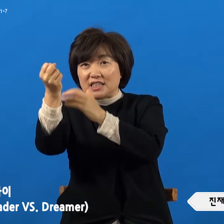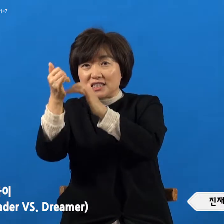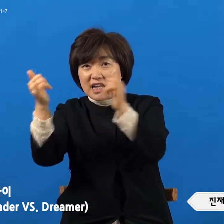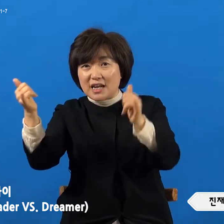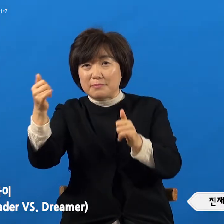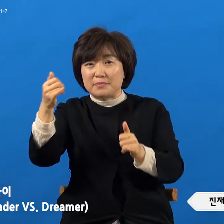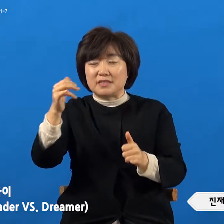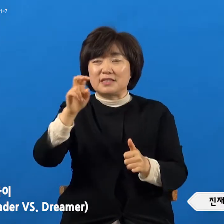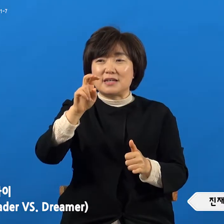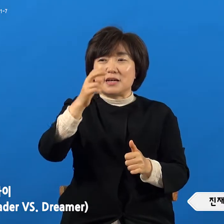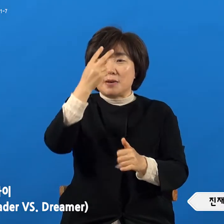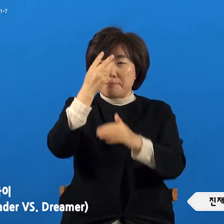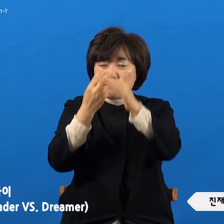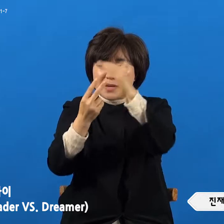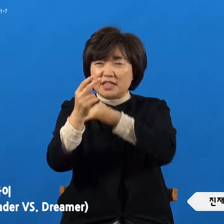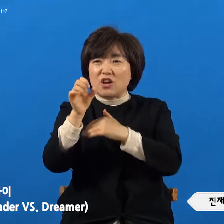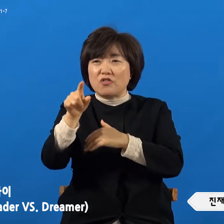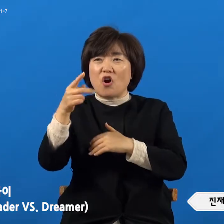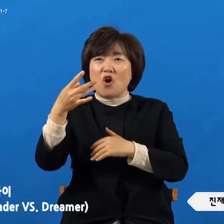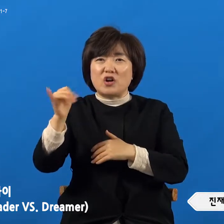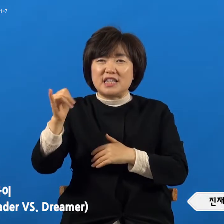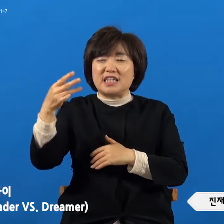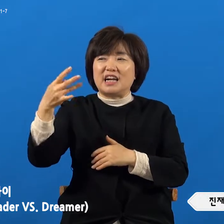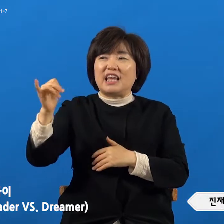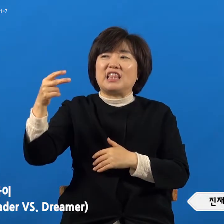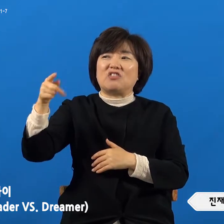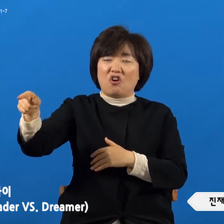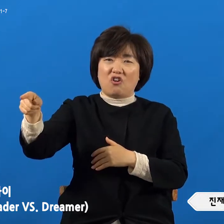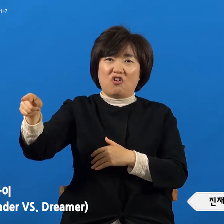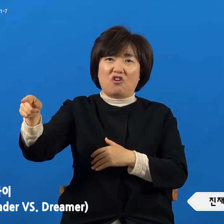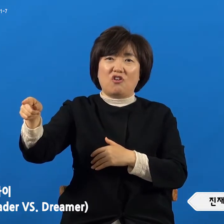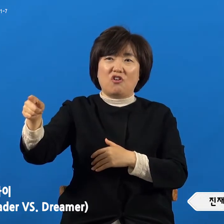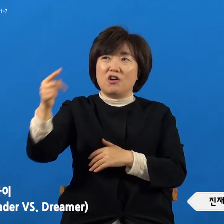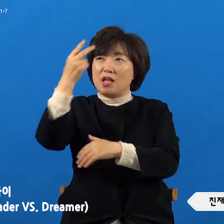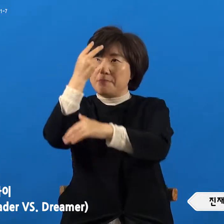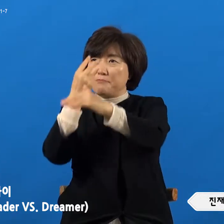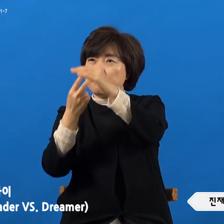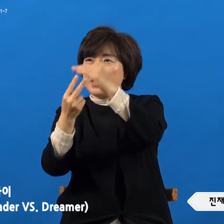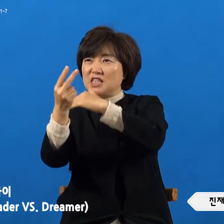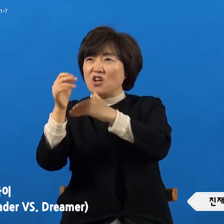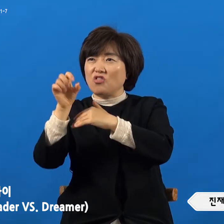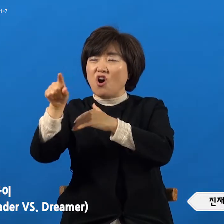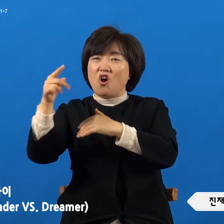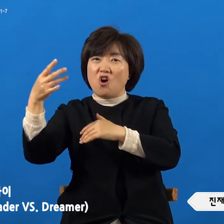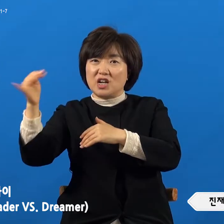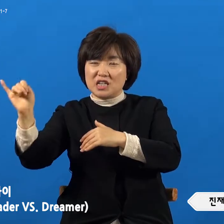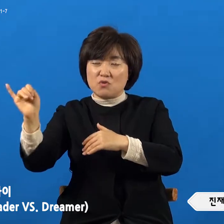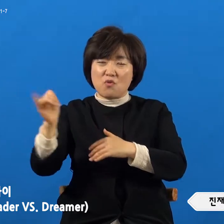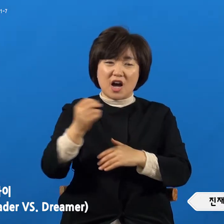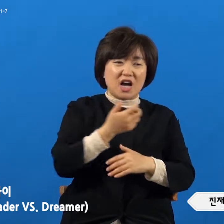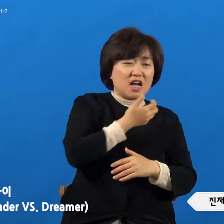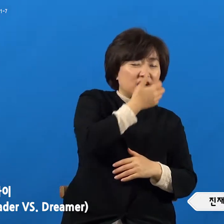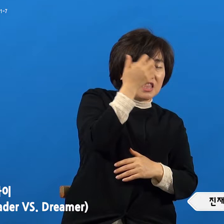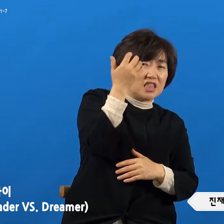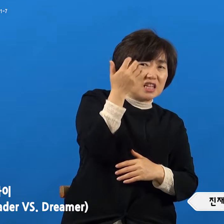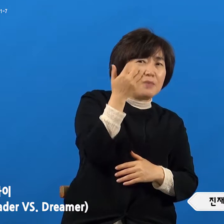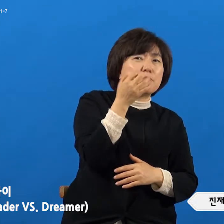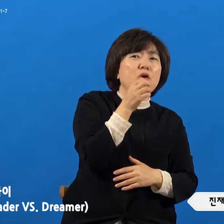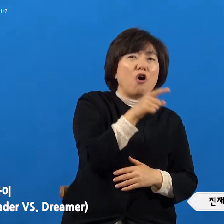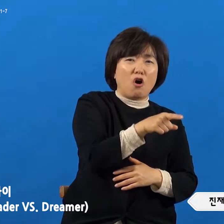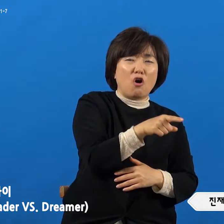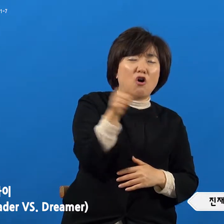visionary leader라고 이야기할 수 있습니다. visionary와 dreamer의 차이가 과연